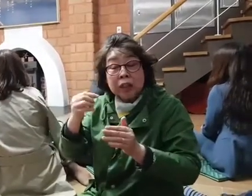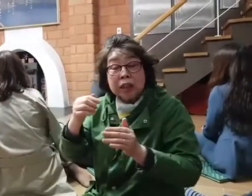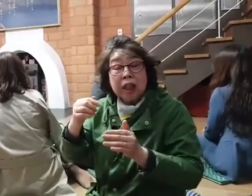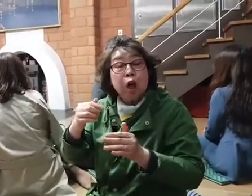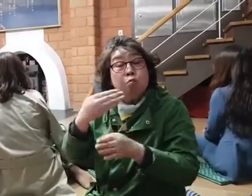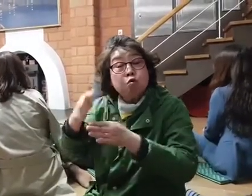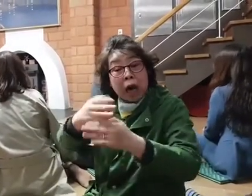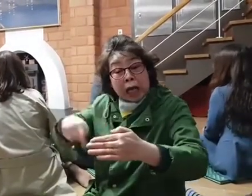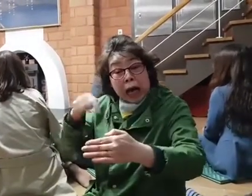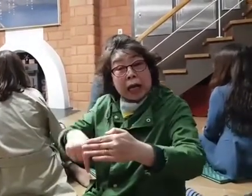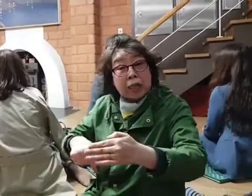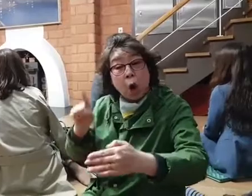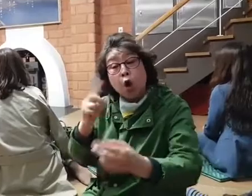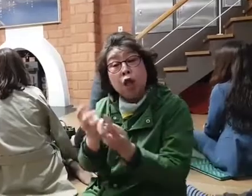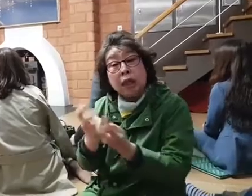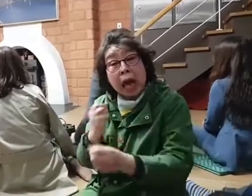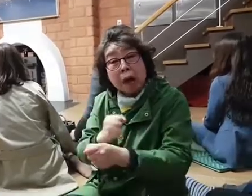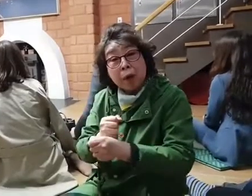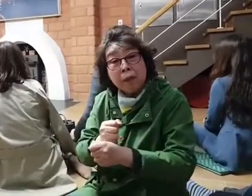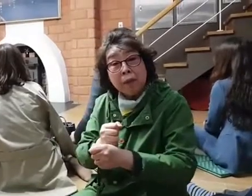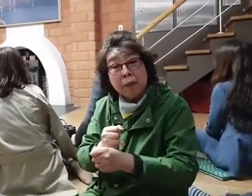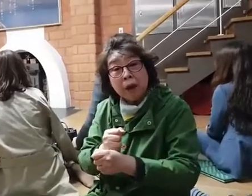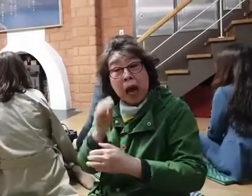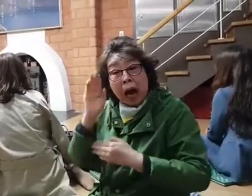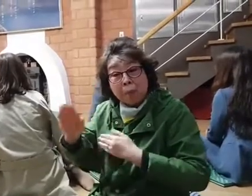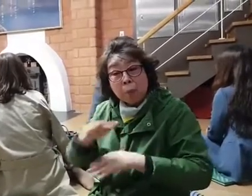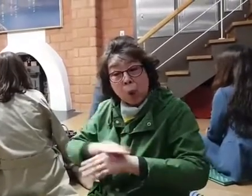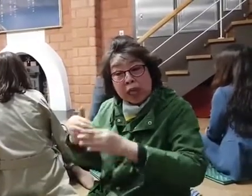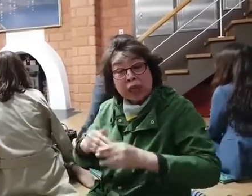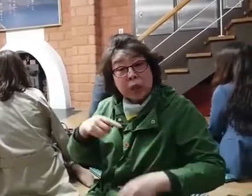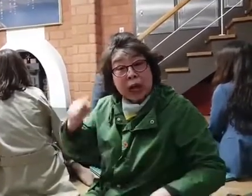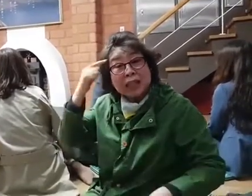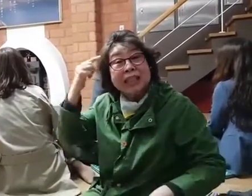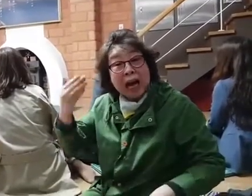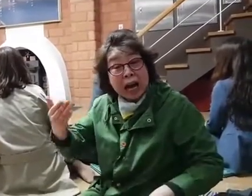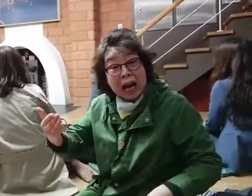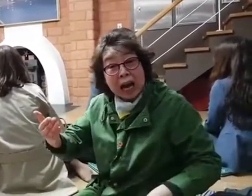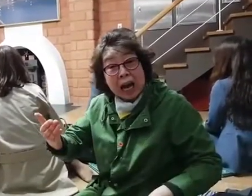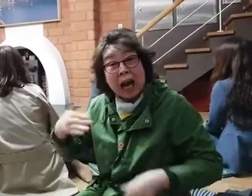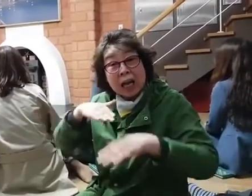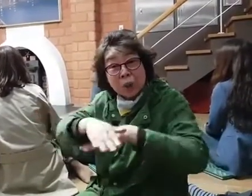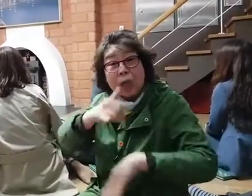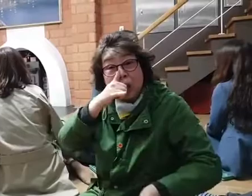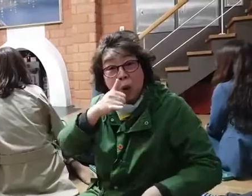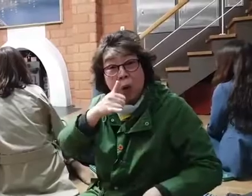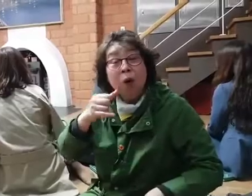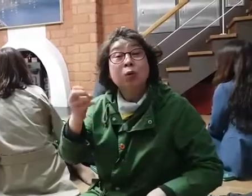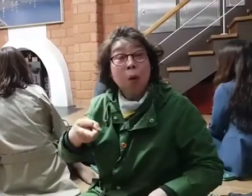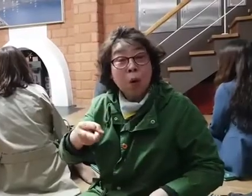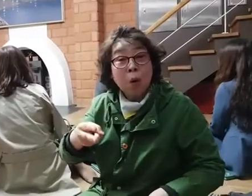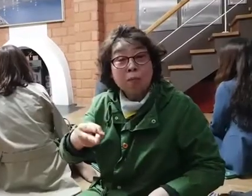안에서 이걸 어떻게 하면 이렇게 앞으로 끌고 갈 건가 이런 것들 끌고 갈 건가도 있고 내가